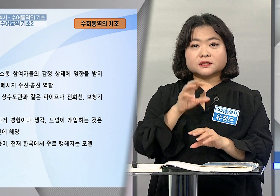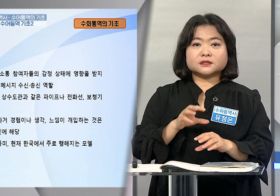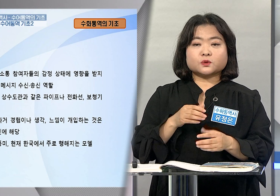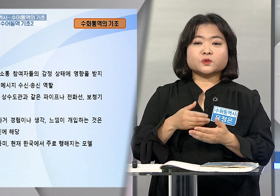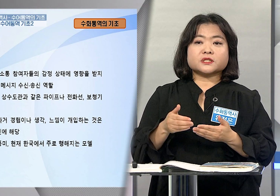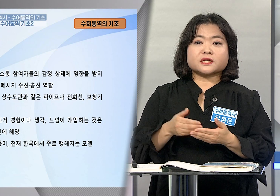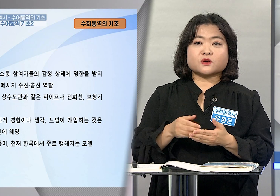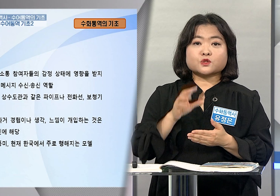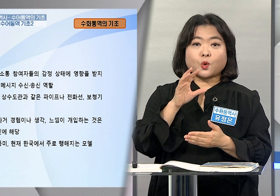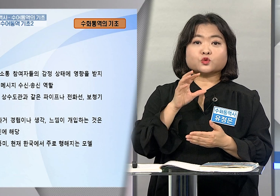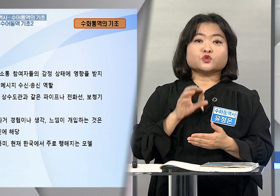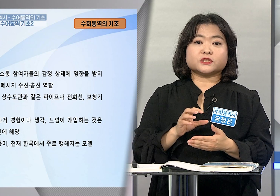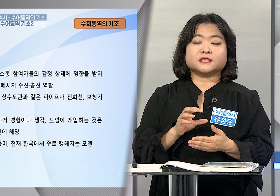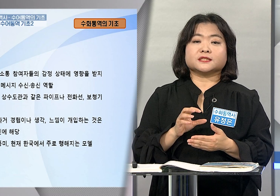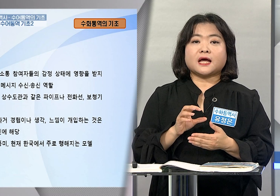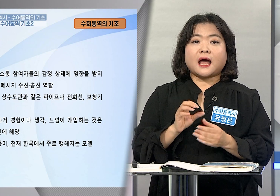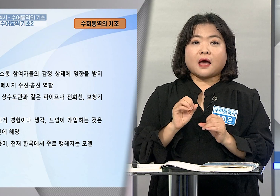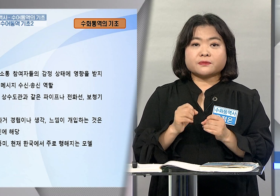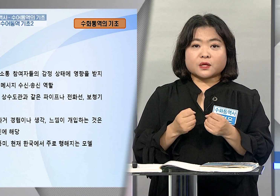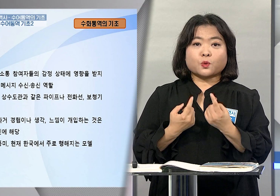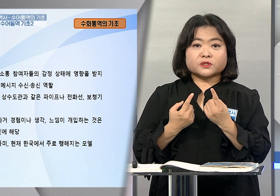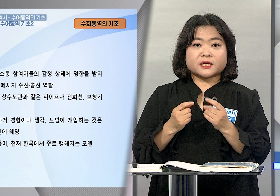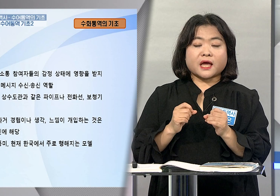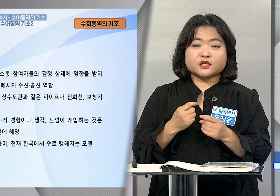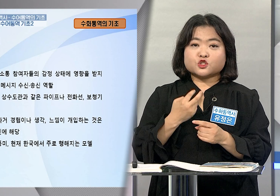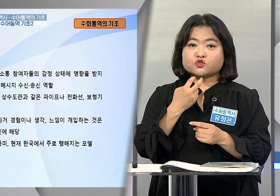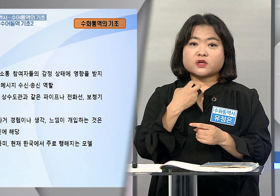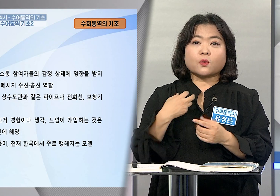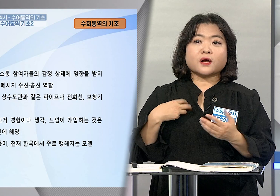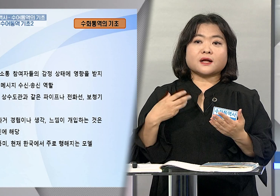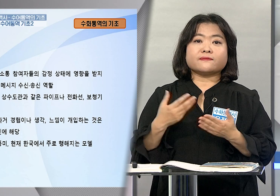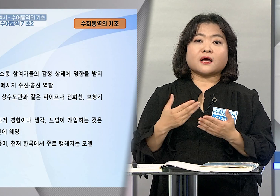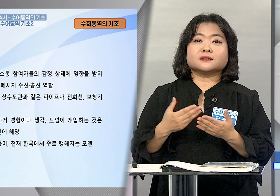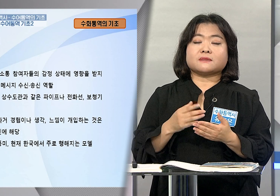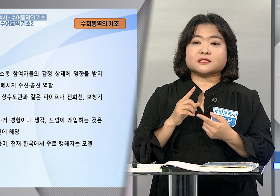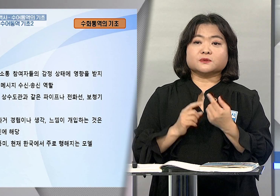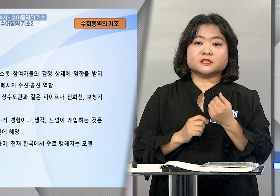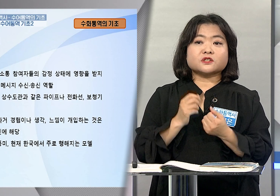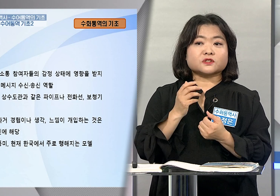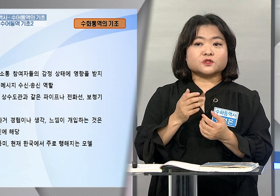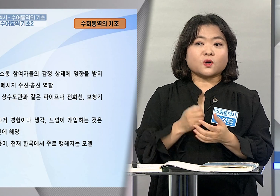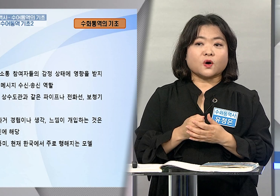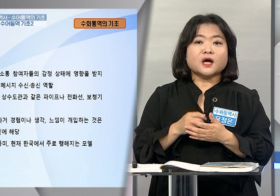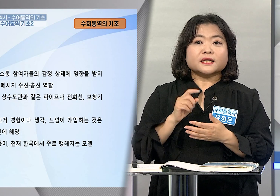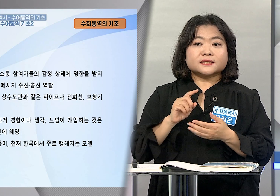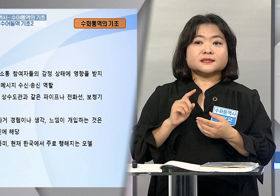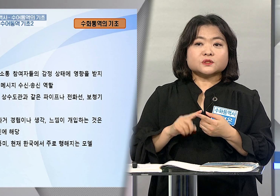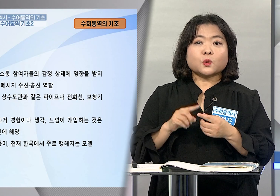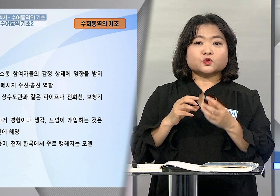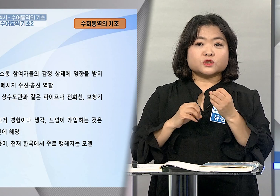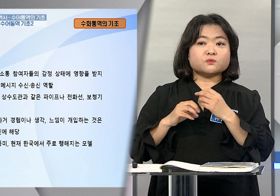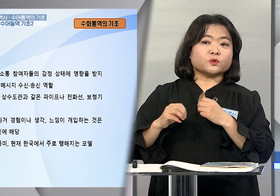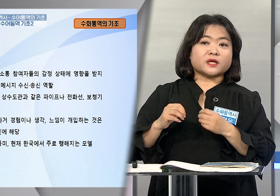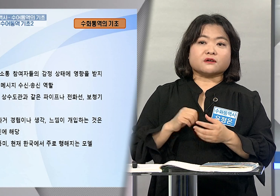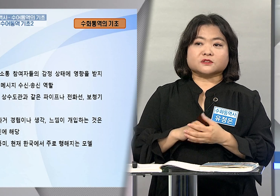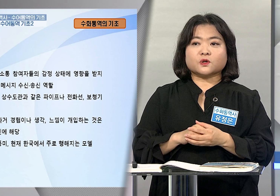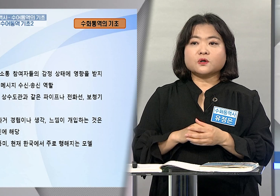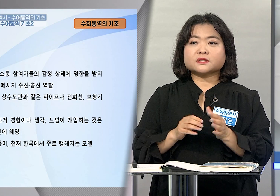그 도식에서의 송수신 함께 동시에 이중의 역할을 한다는 말씀을 드렸었죠. 그 송수신 모델이거든요.